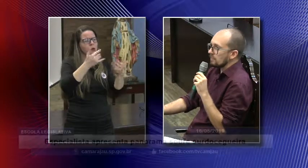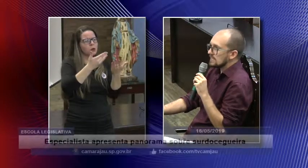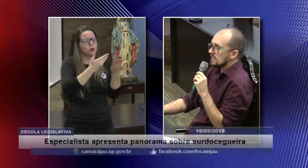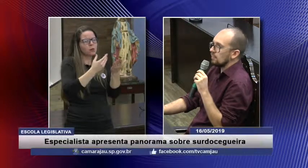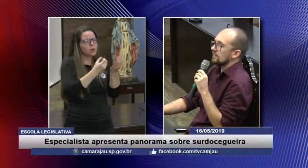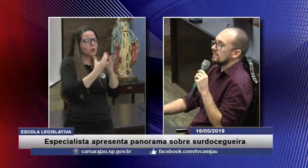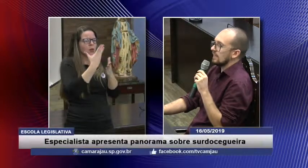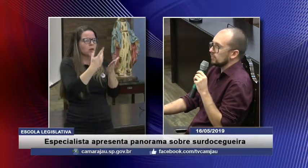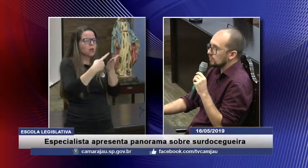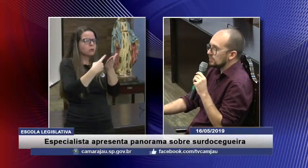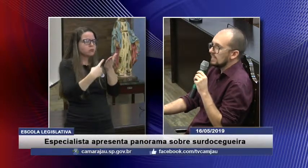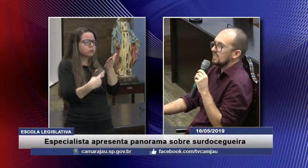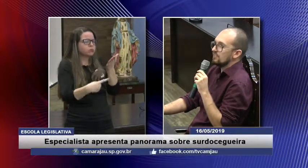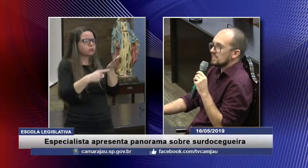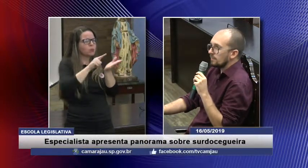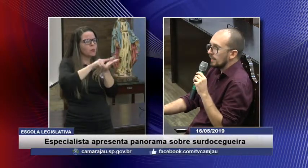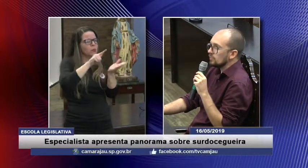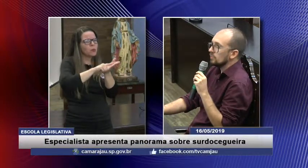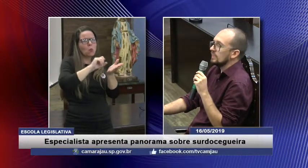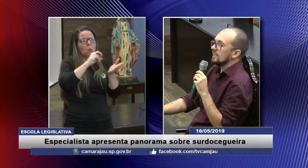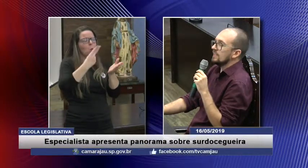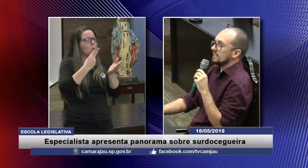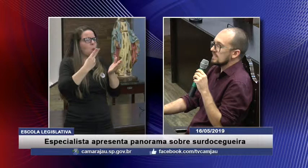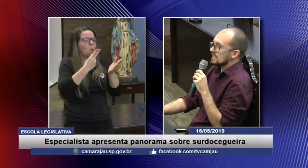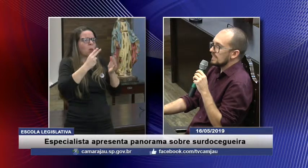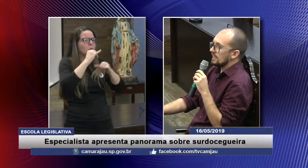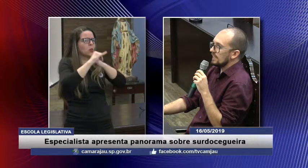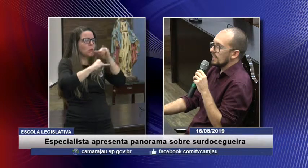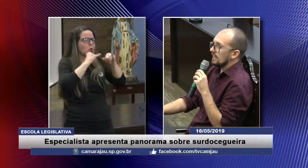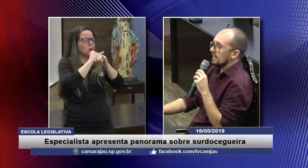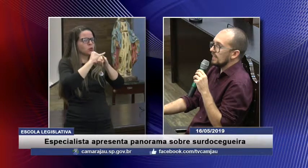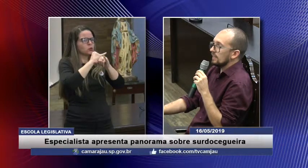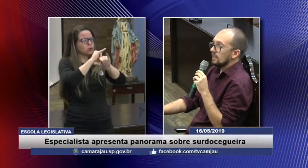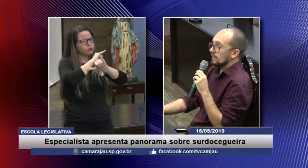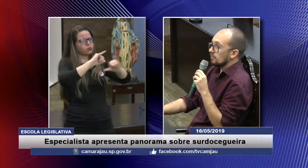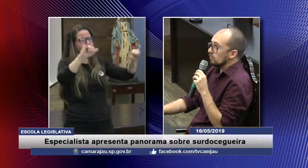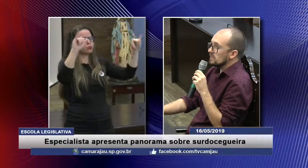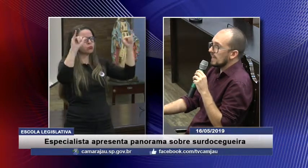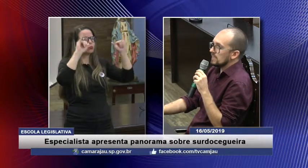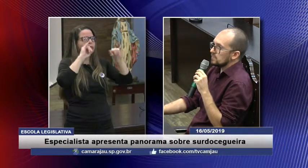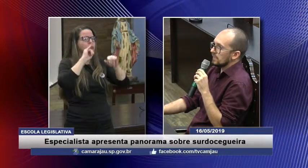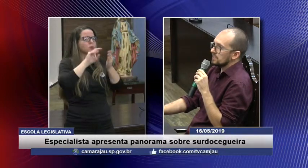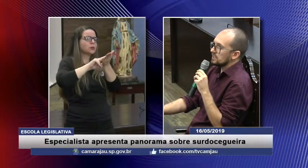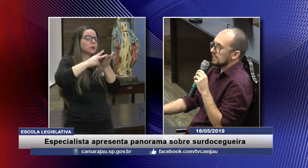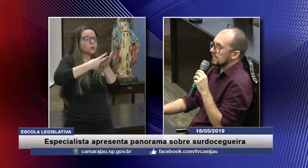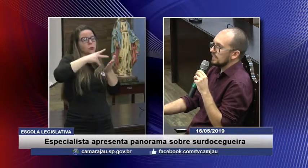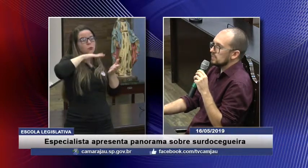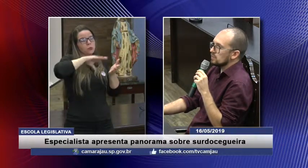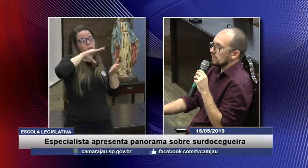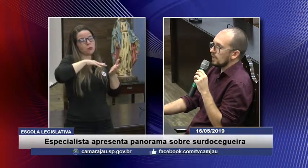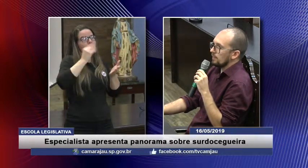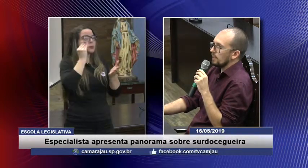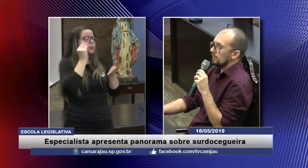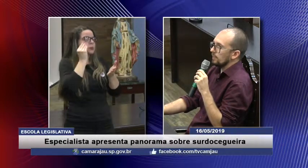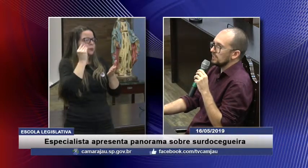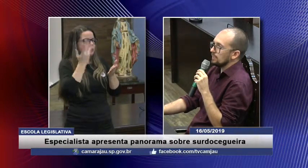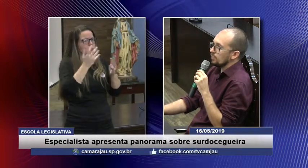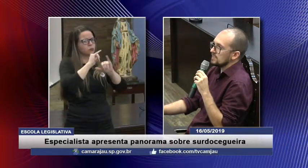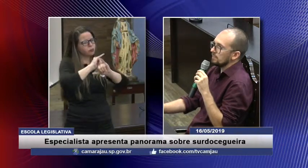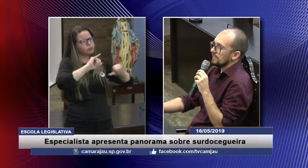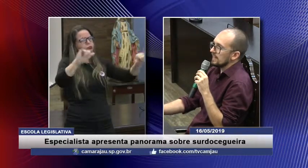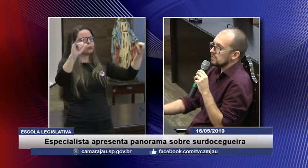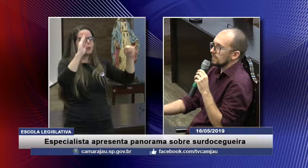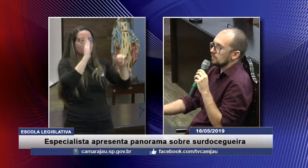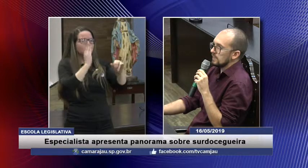em informação, em tecnologia, em investimento, trazer, buscar isso, né? A gente está ainda estudando a melhor forma de